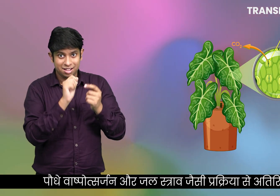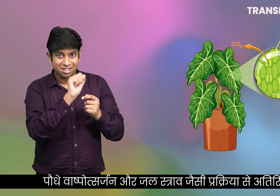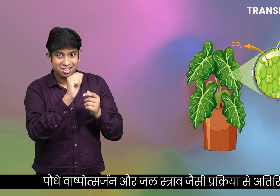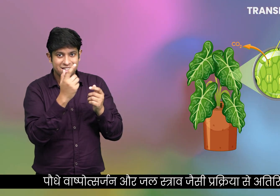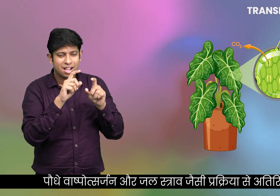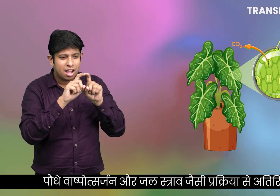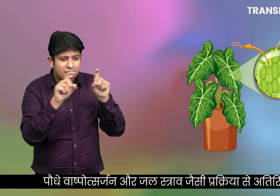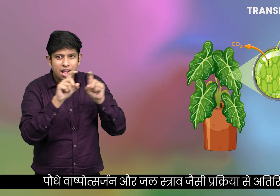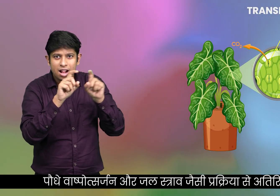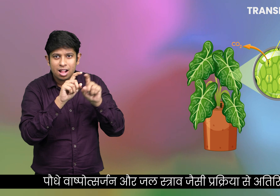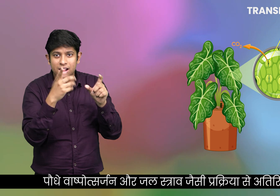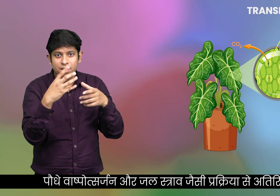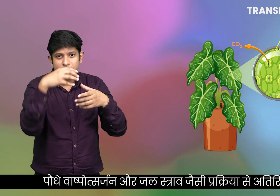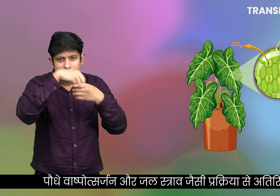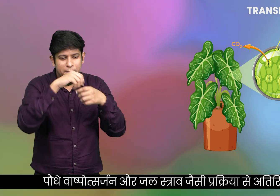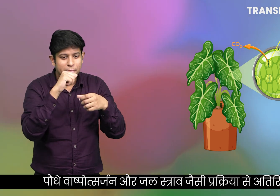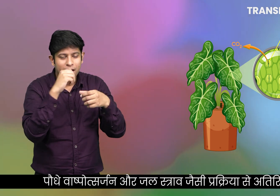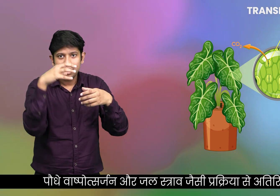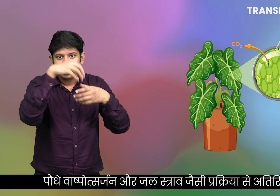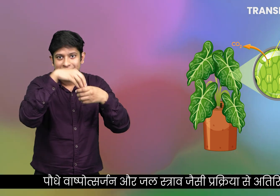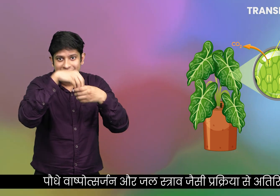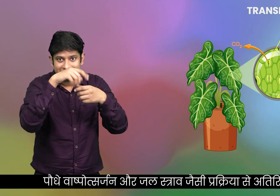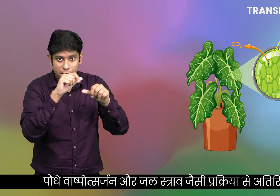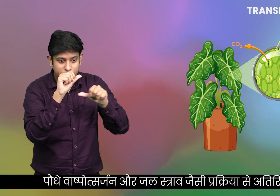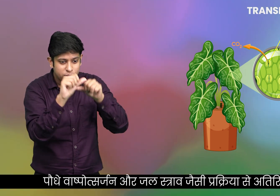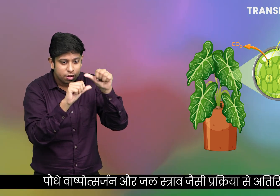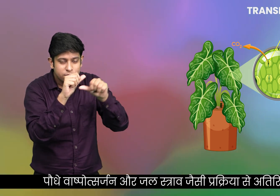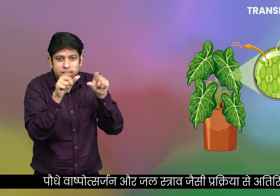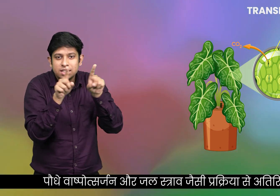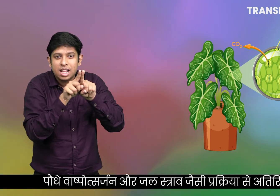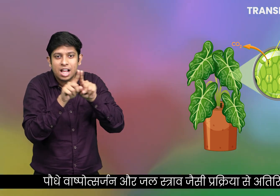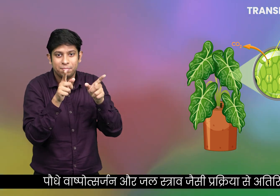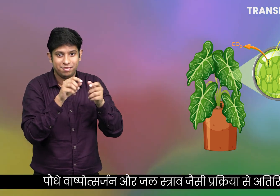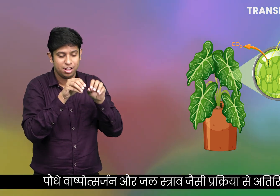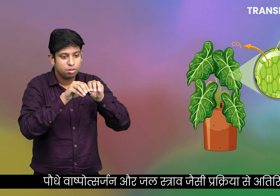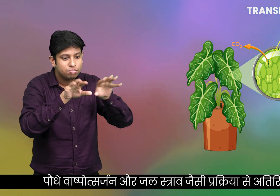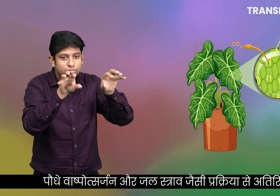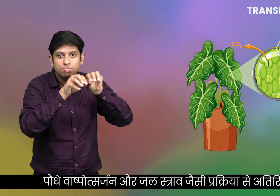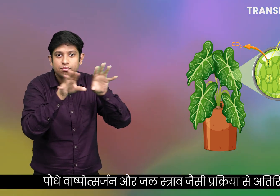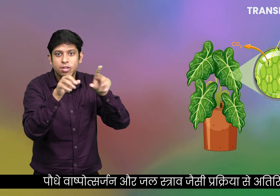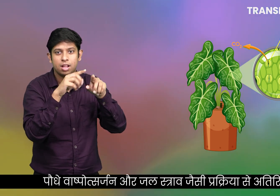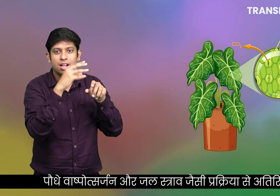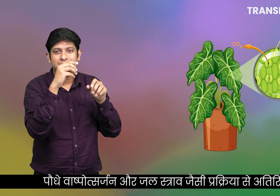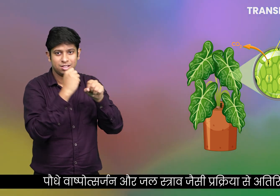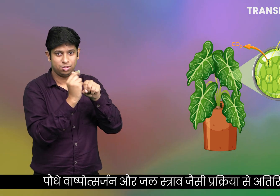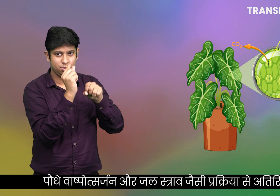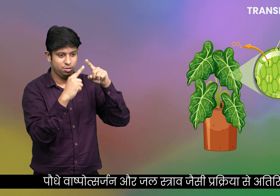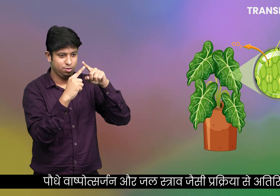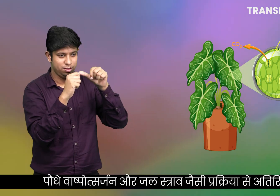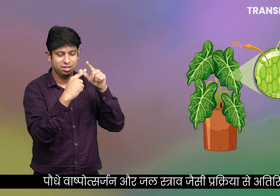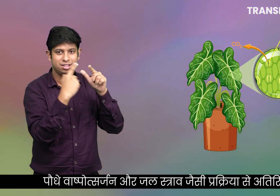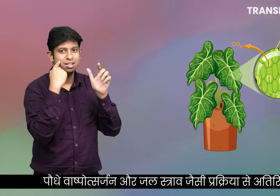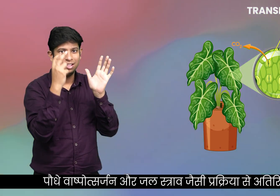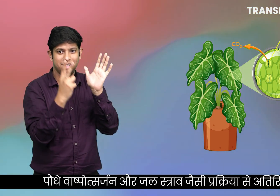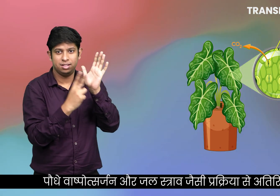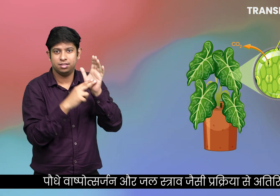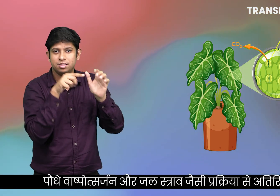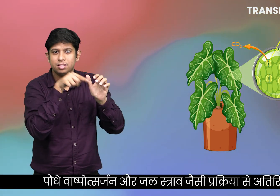पौधे वाष्पोत्सर्जन और जल स्त्राव जैसी प्रक्रिया से अतिरिक्त पानी